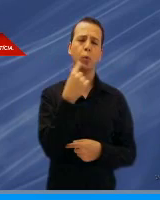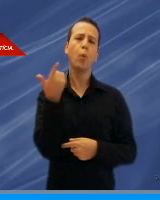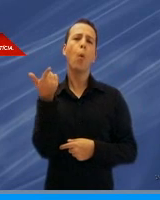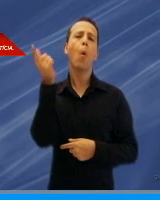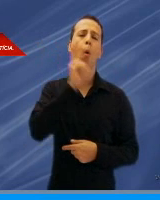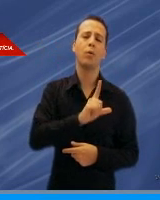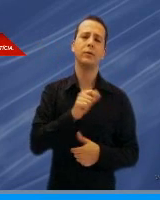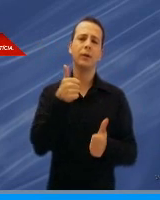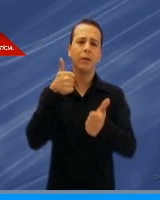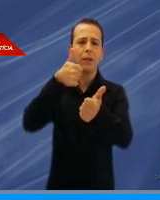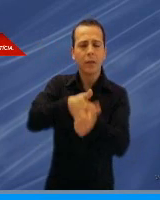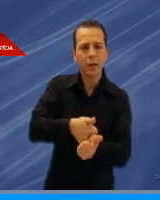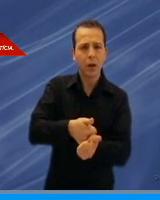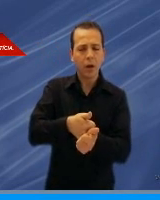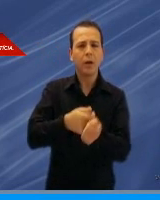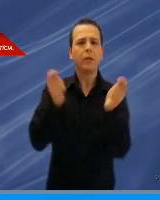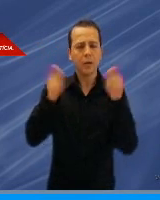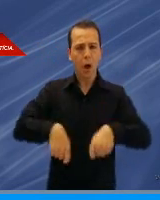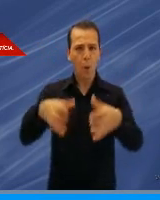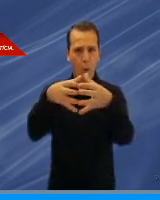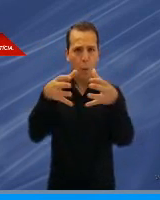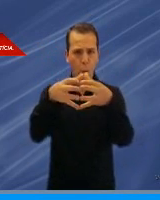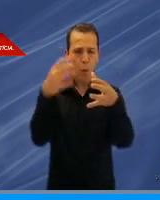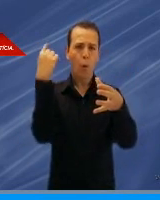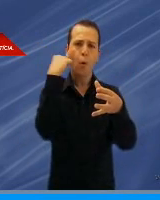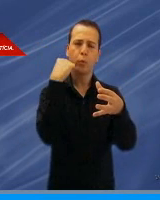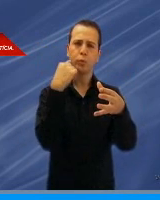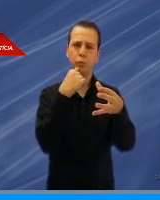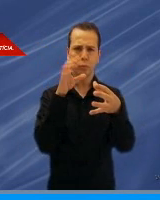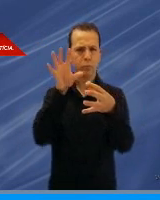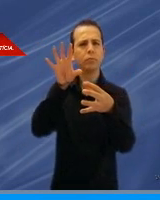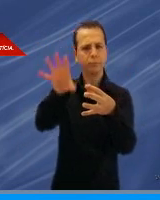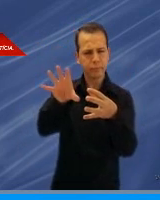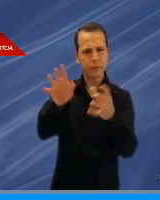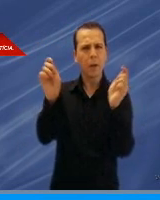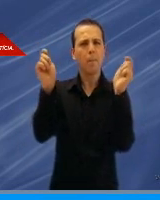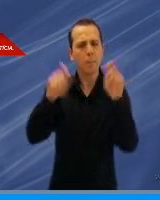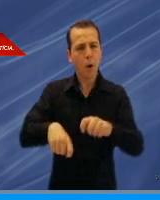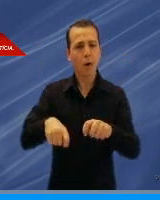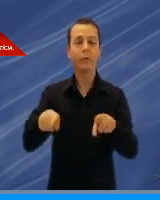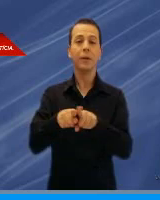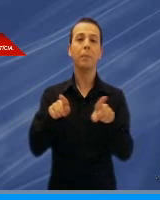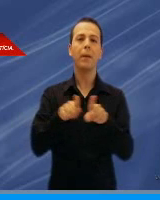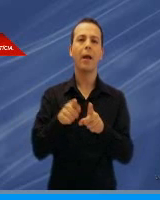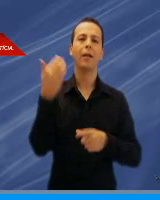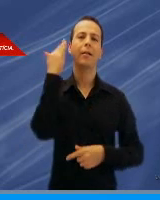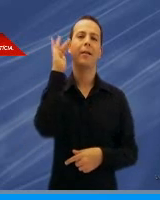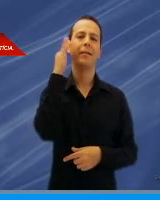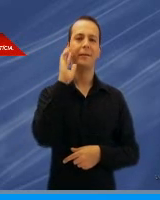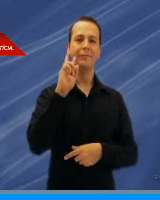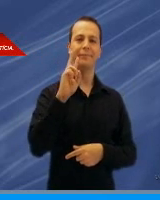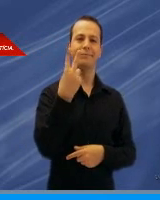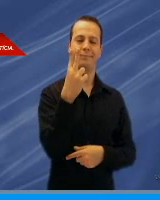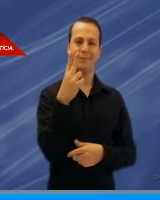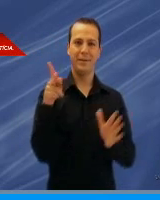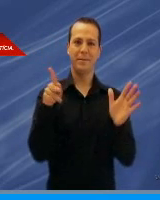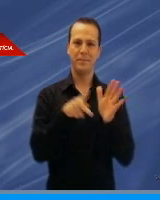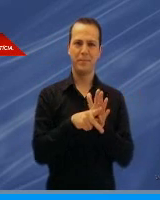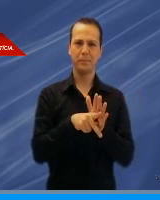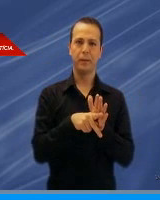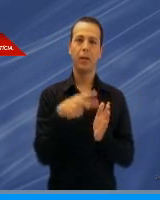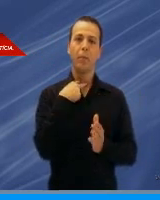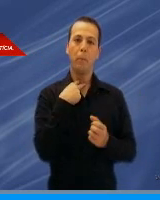conseguir que boa parte dessa comunidade, desse contingente de pessoas, saiam dessas